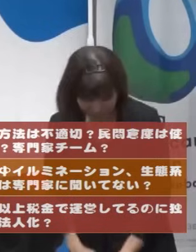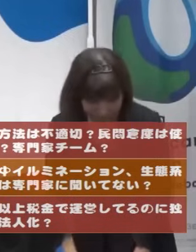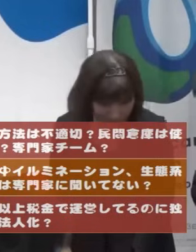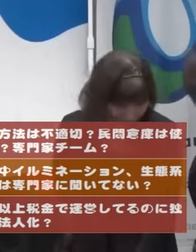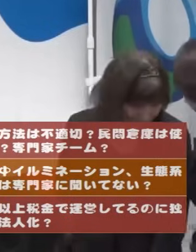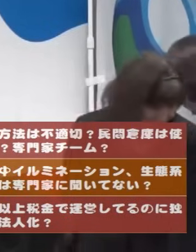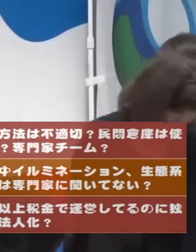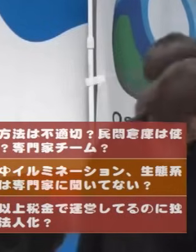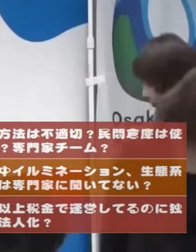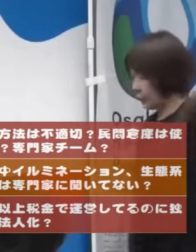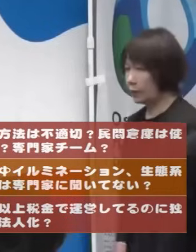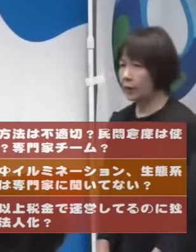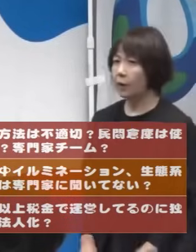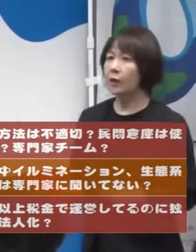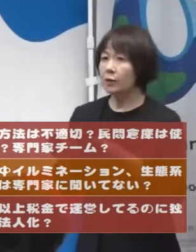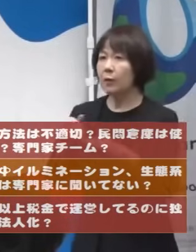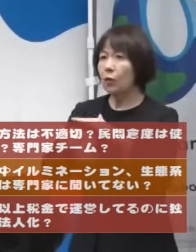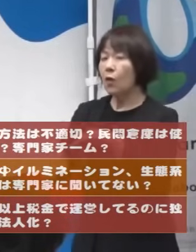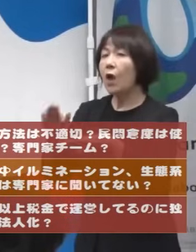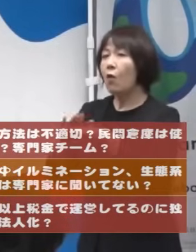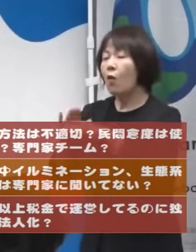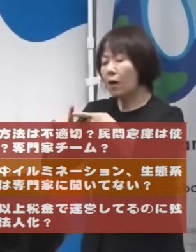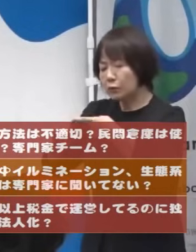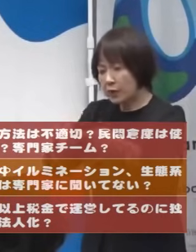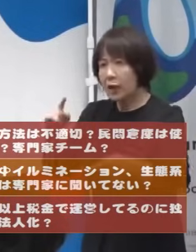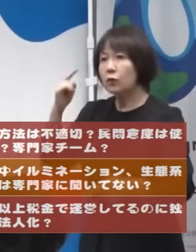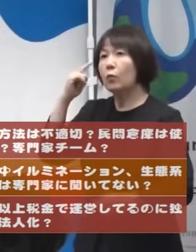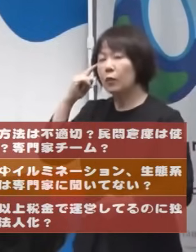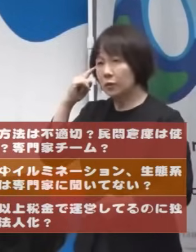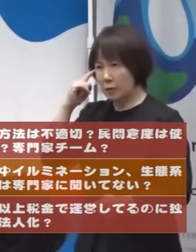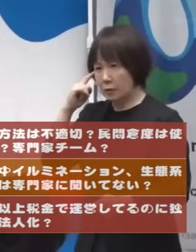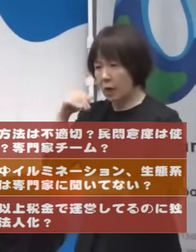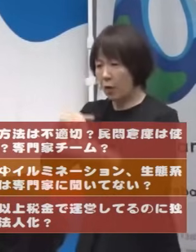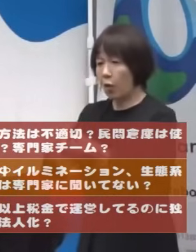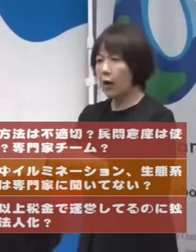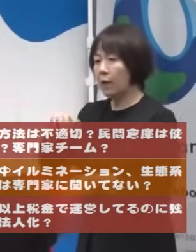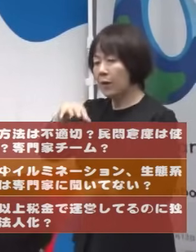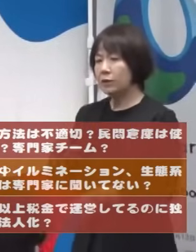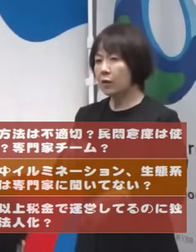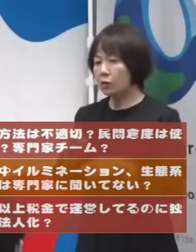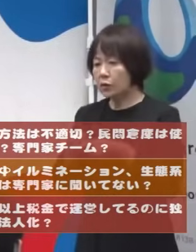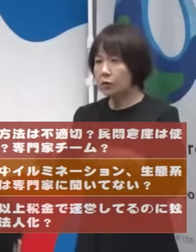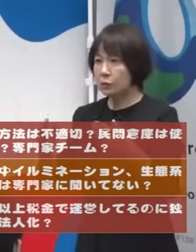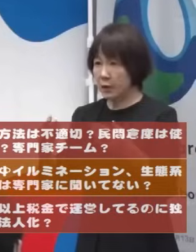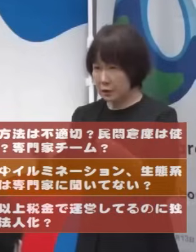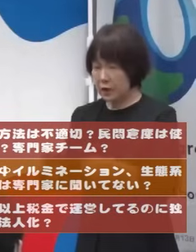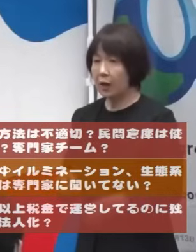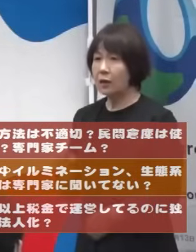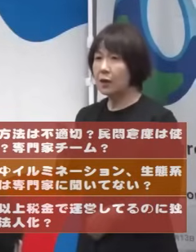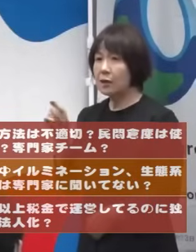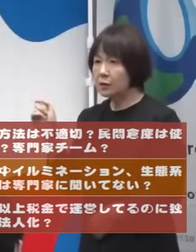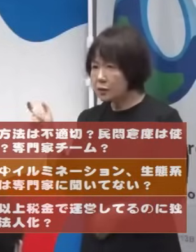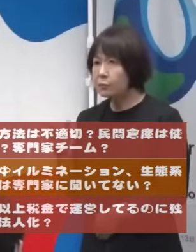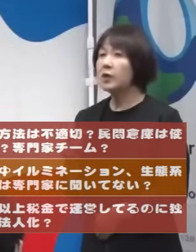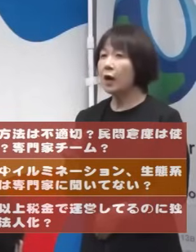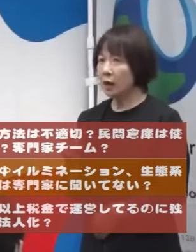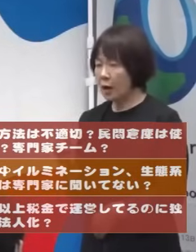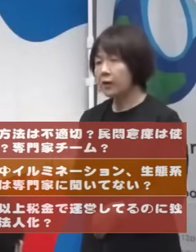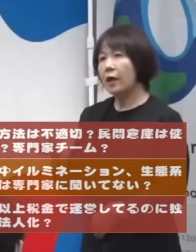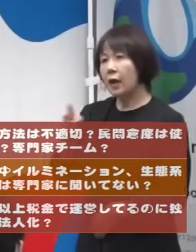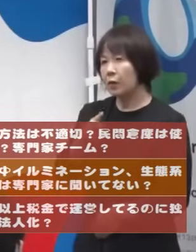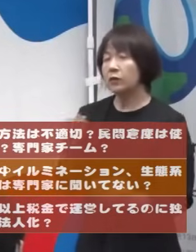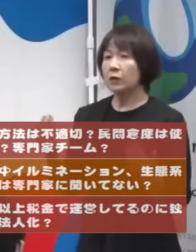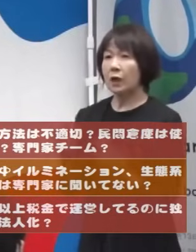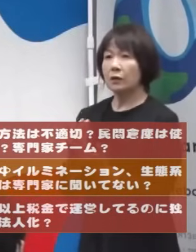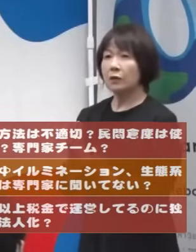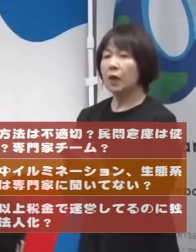この今の保管方法は不適切だと思ってますので、保管場所の変更の指示をいたしました。速やかに保管場所については変更され